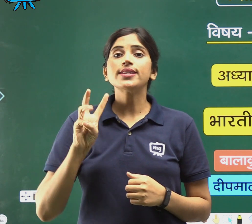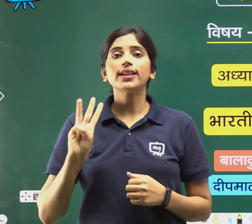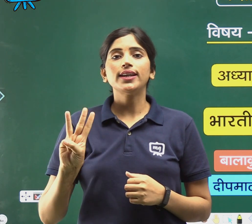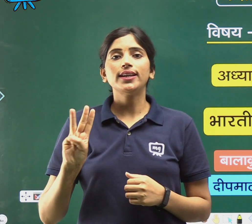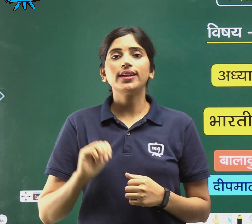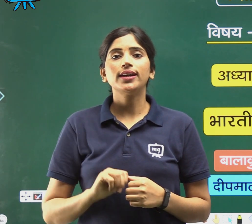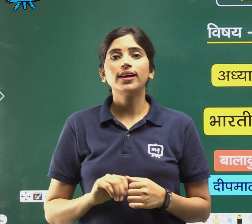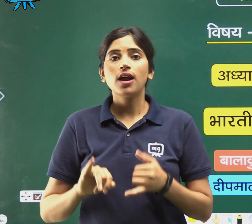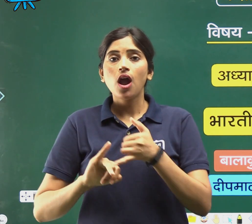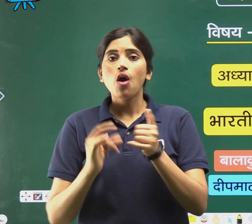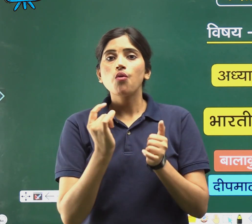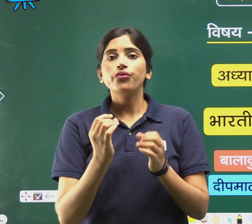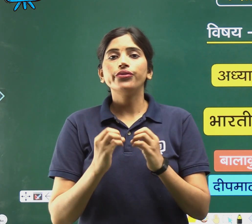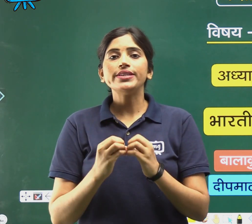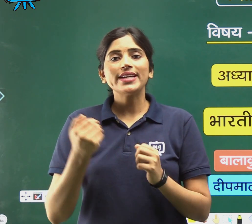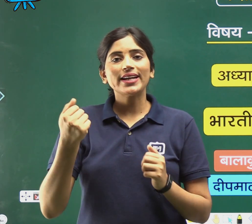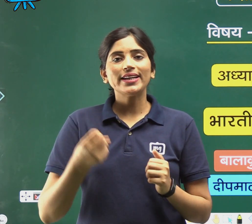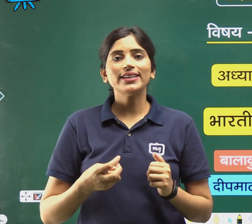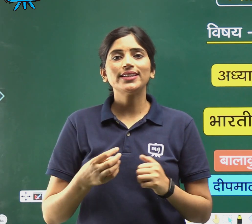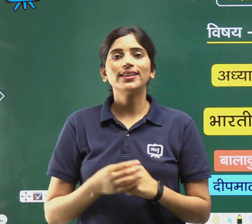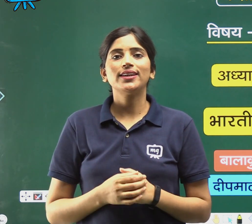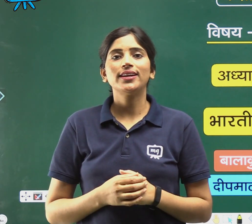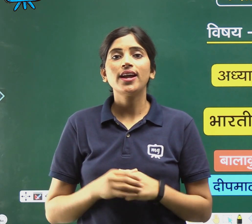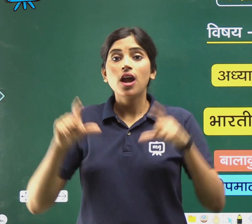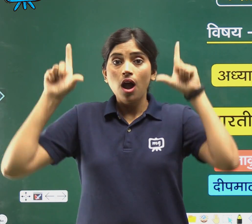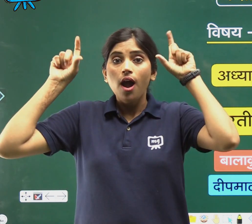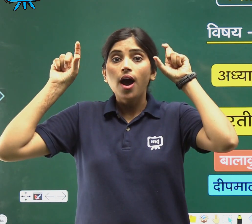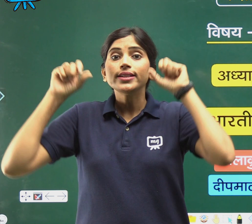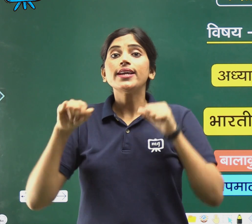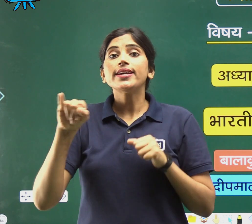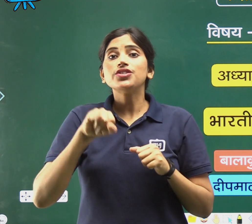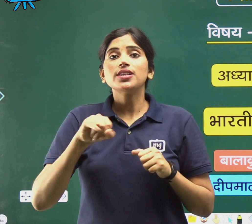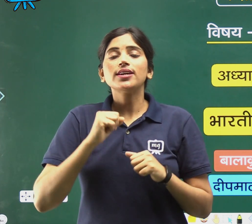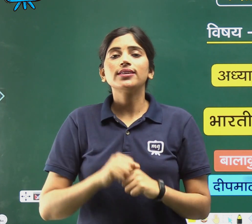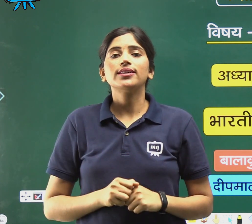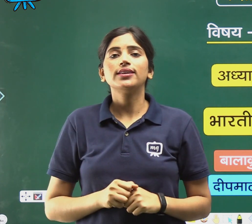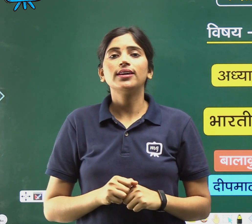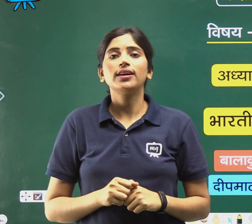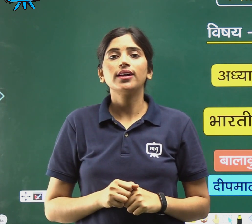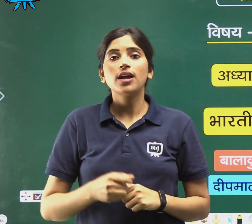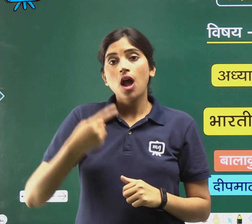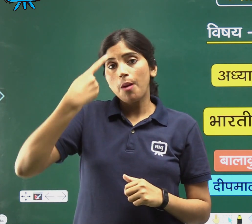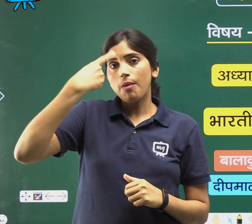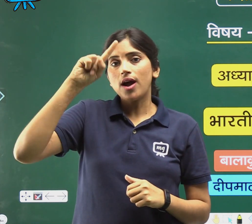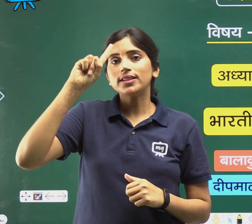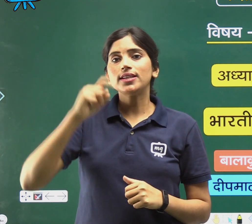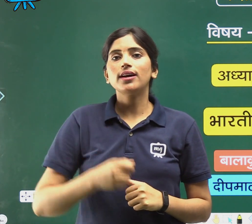3 विषय गणित, अध्याय 6